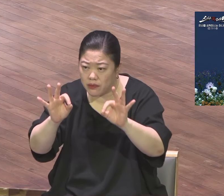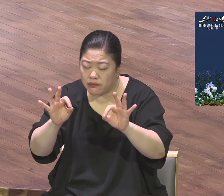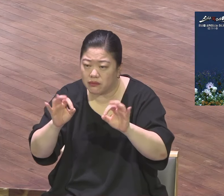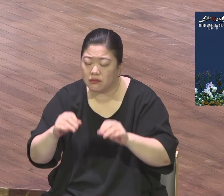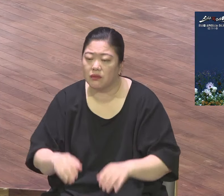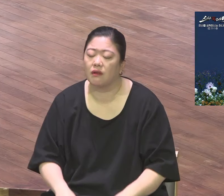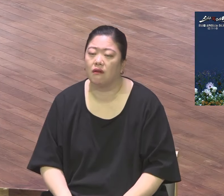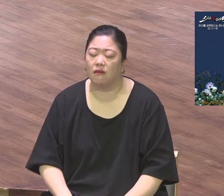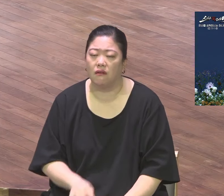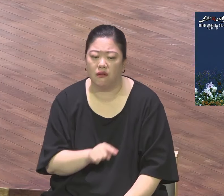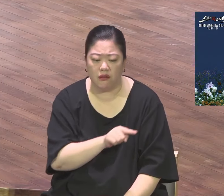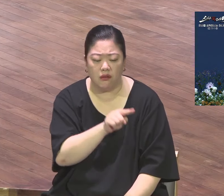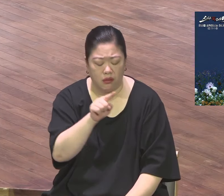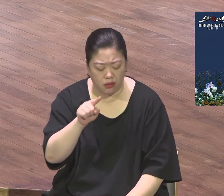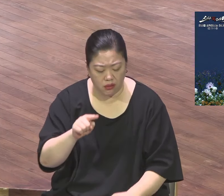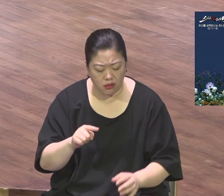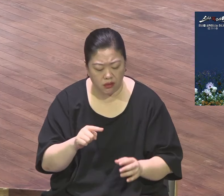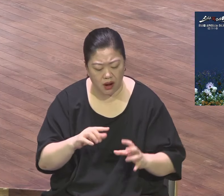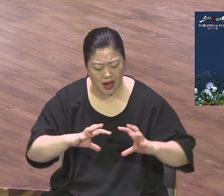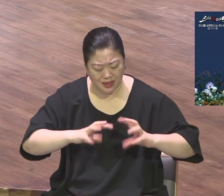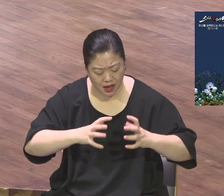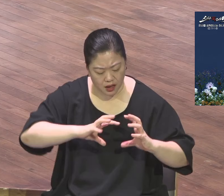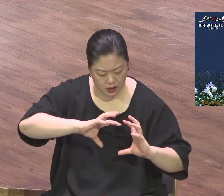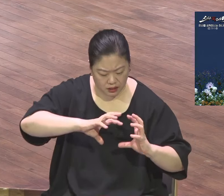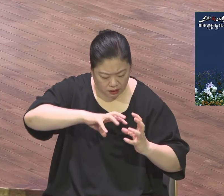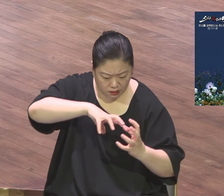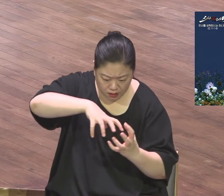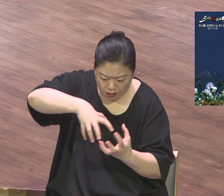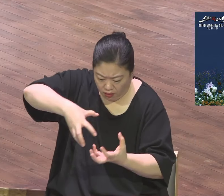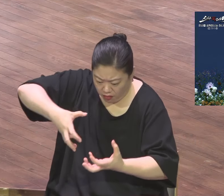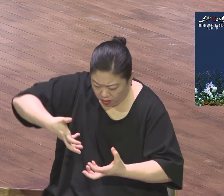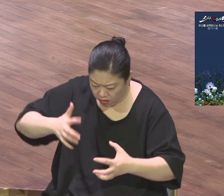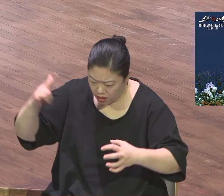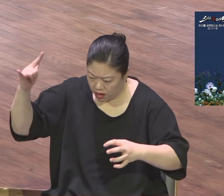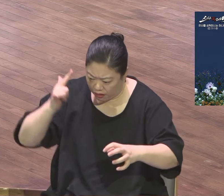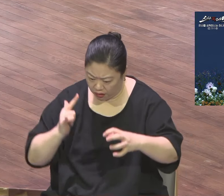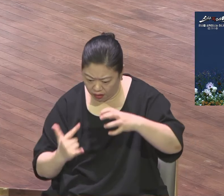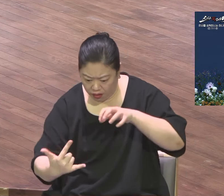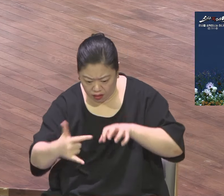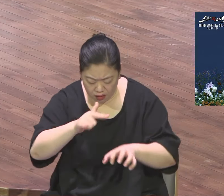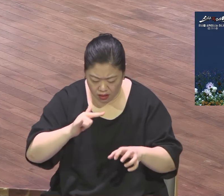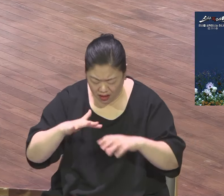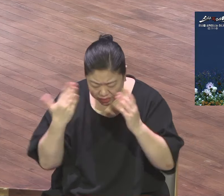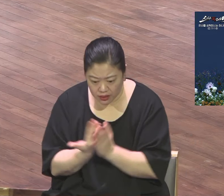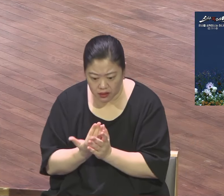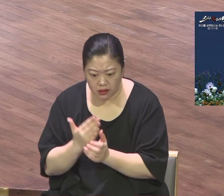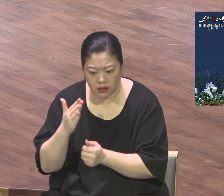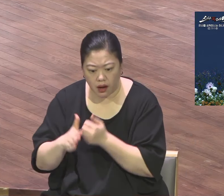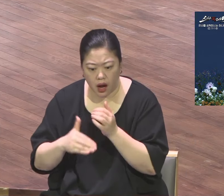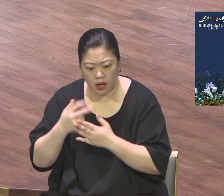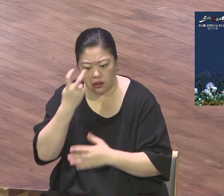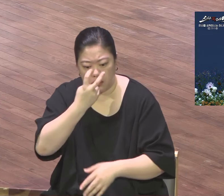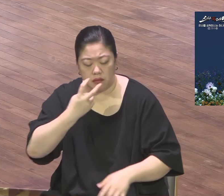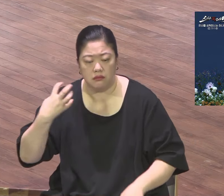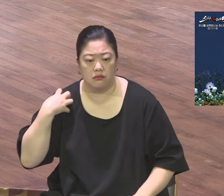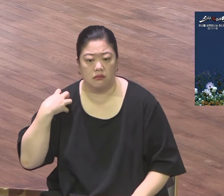전 우주적인 일, 이것이 다 뭐요? 하나님의 손 안에 있다. 그